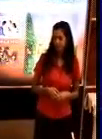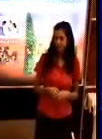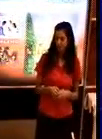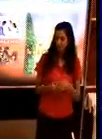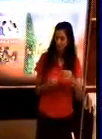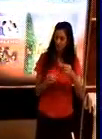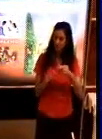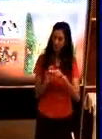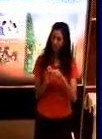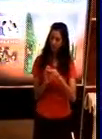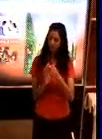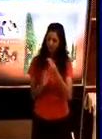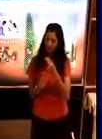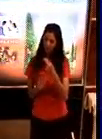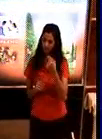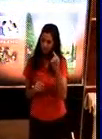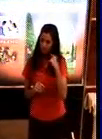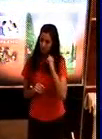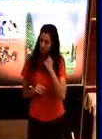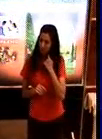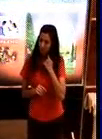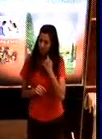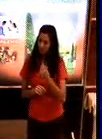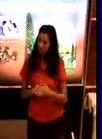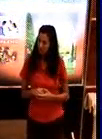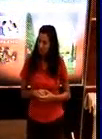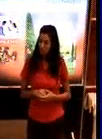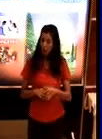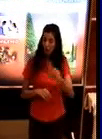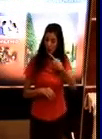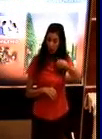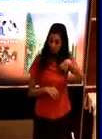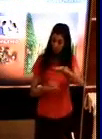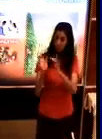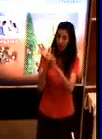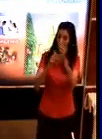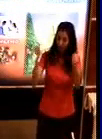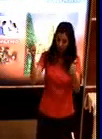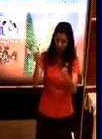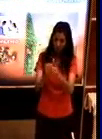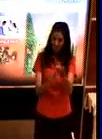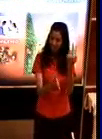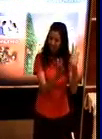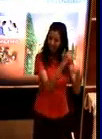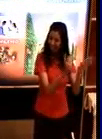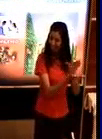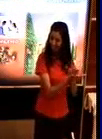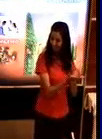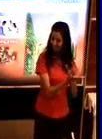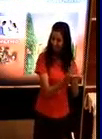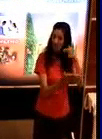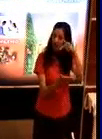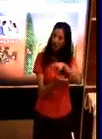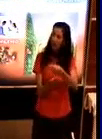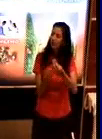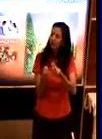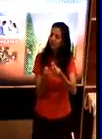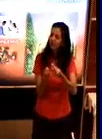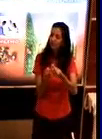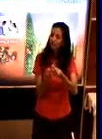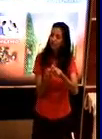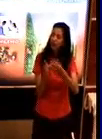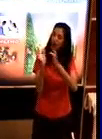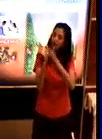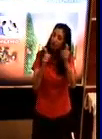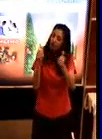Pablo lo siguiente: pero ahora en Cristo Jesús, vosotros que en otro tiempo estabais lejos, habéis sido hechos